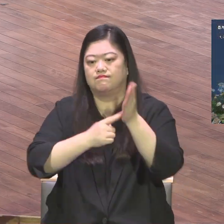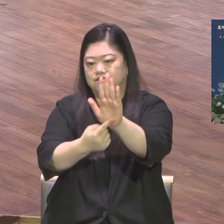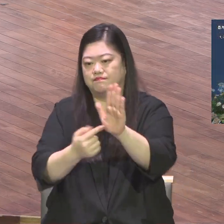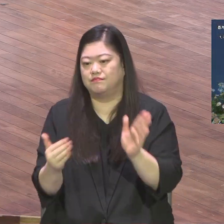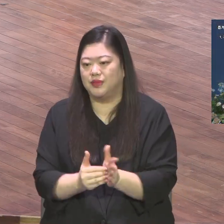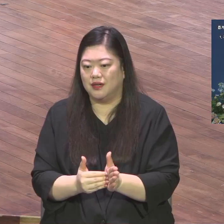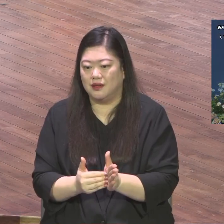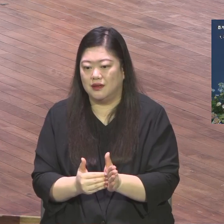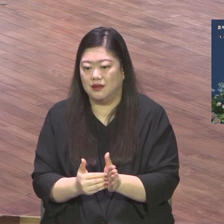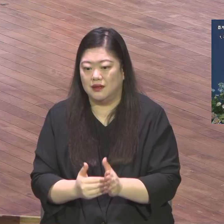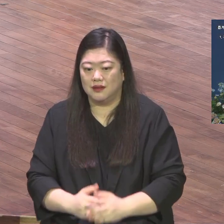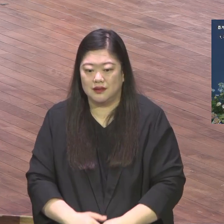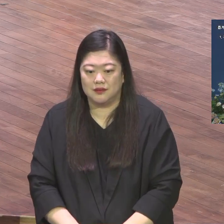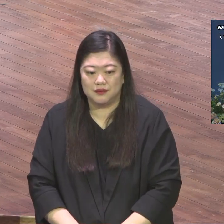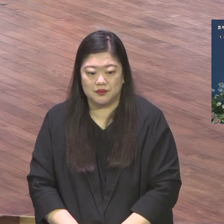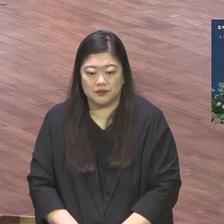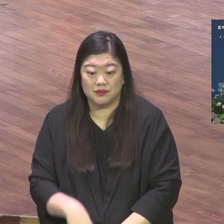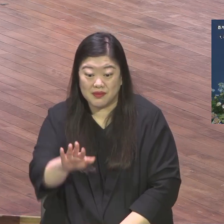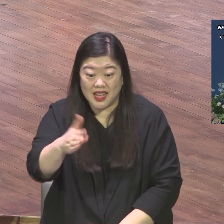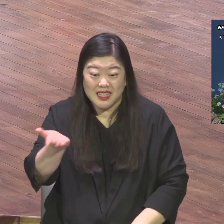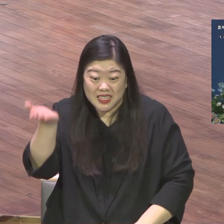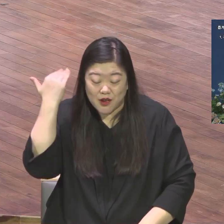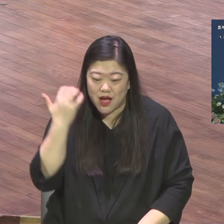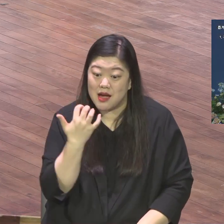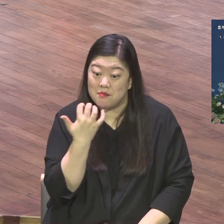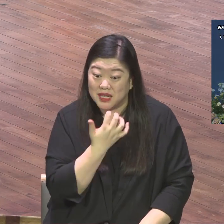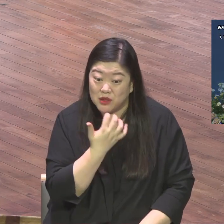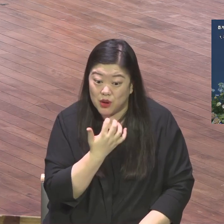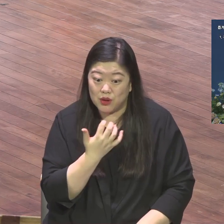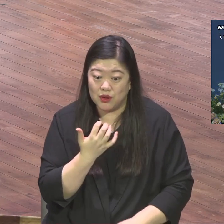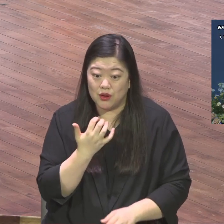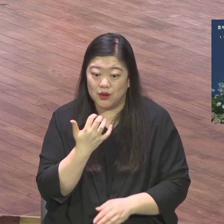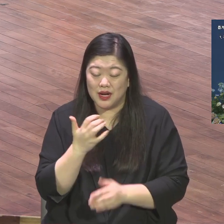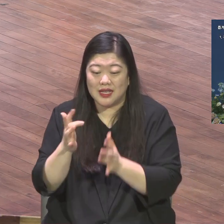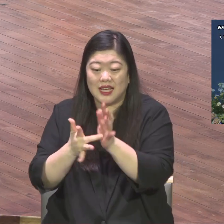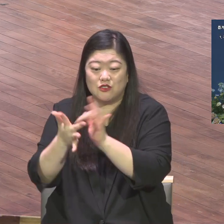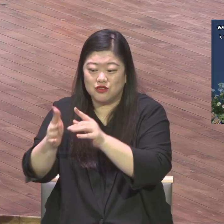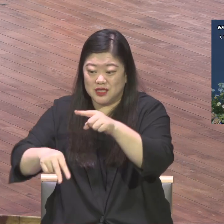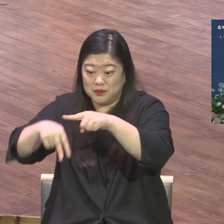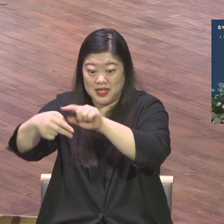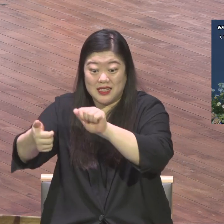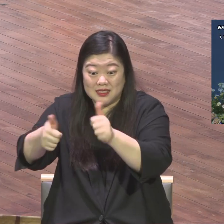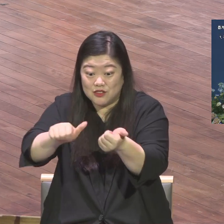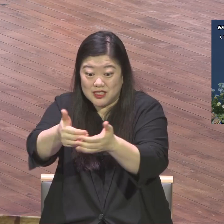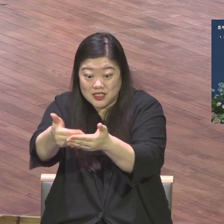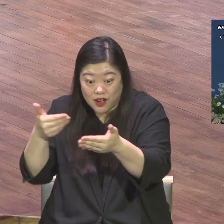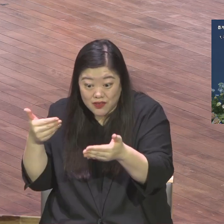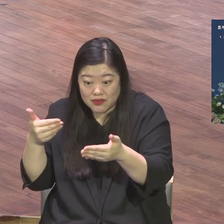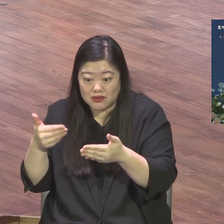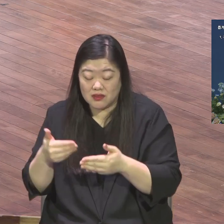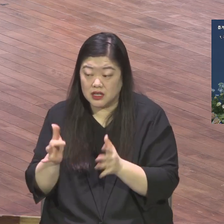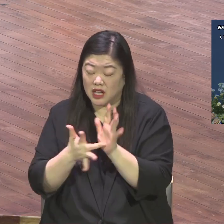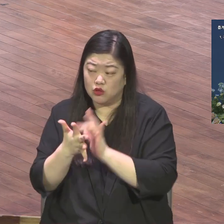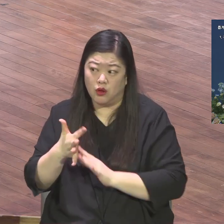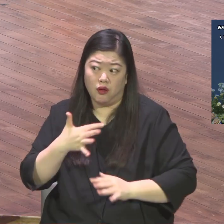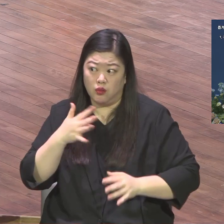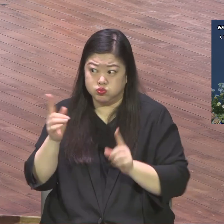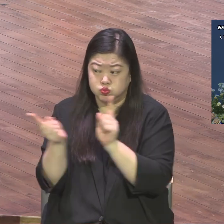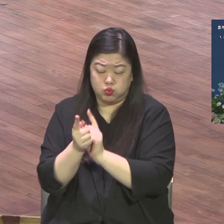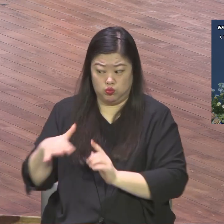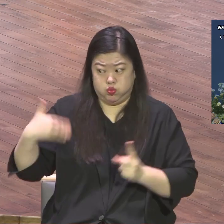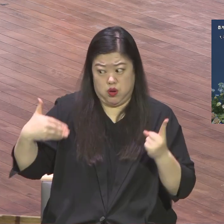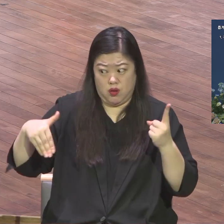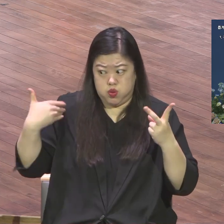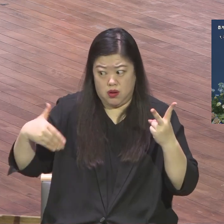과거에 베드로의 모습이 아니죠. 사람 이렇게 바뀔 수가 있습니다. 과거에 그렇게 비겁하고 그런